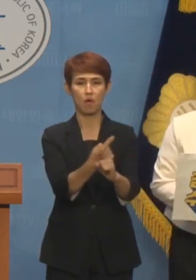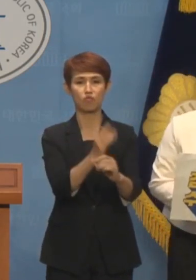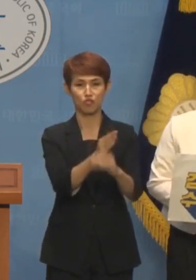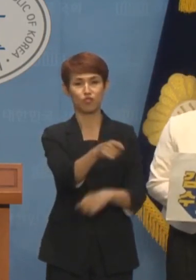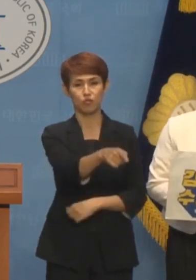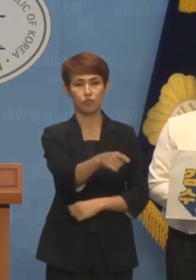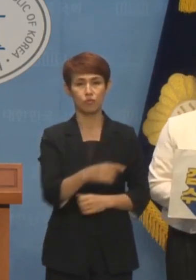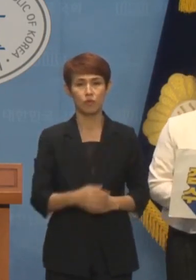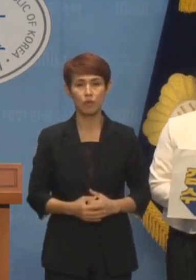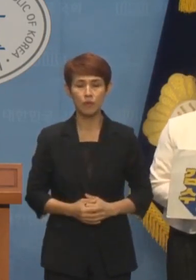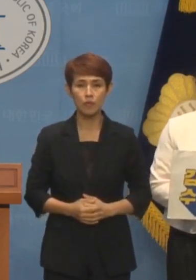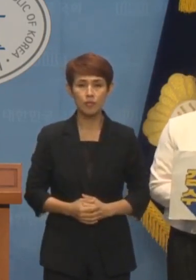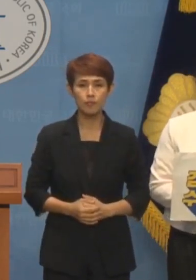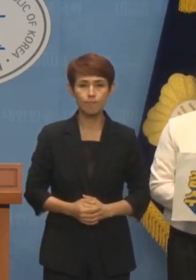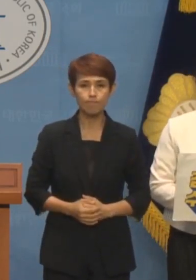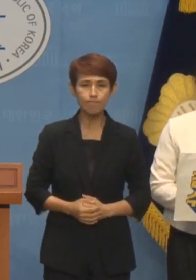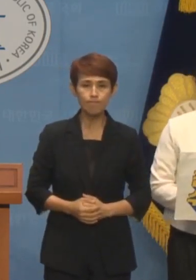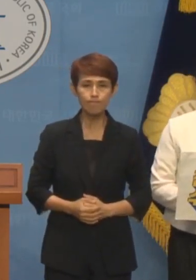있습니다.